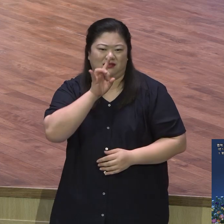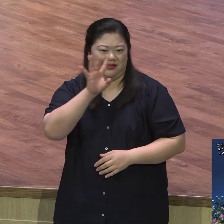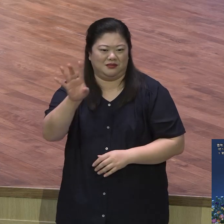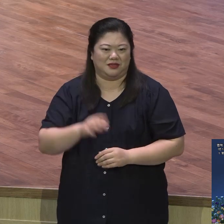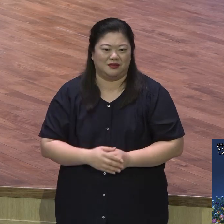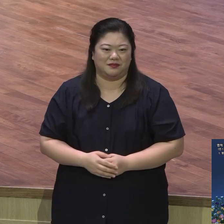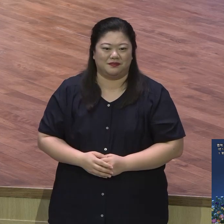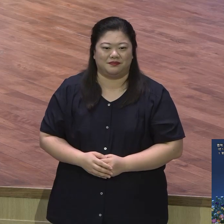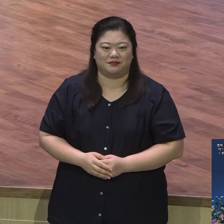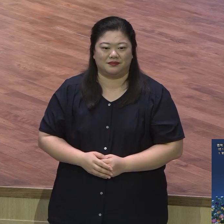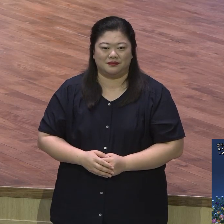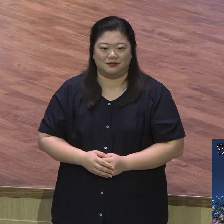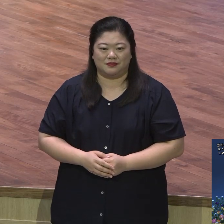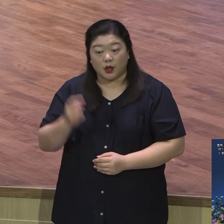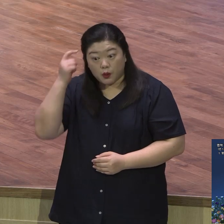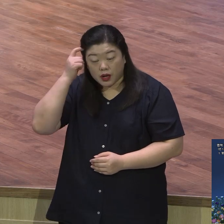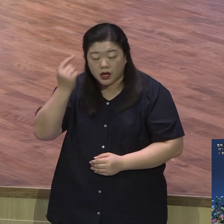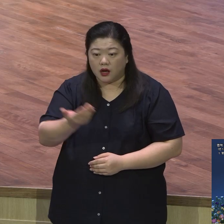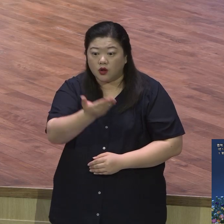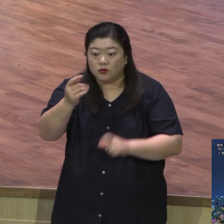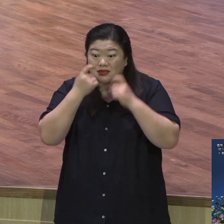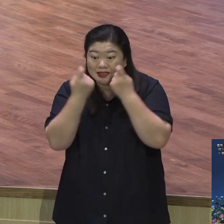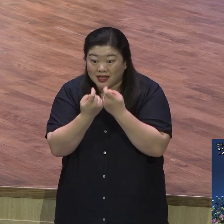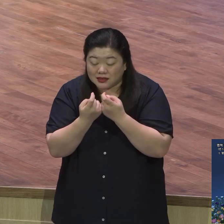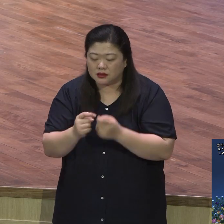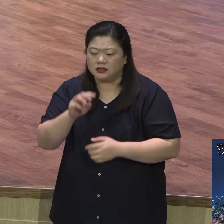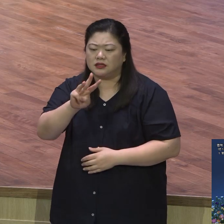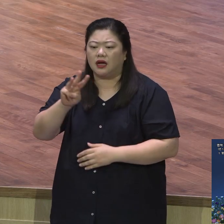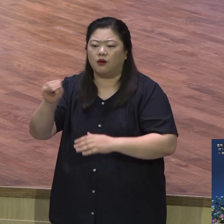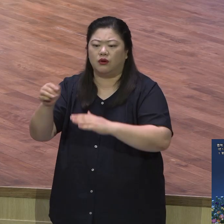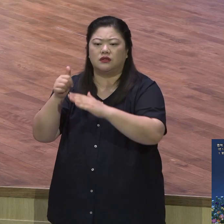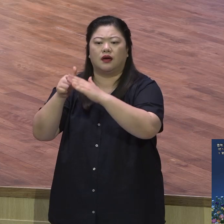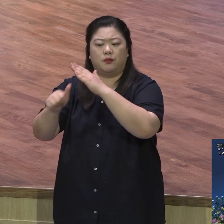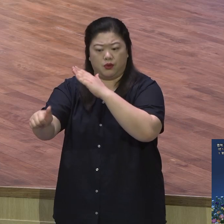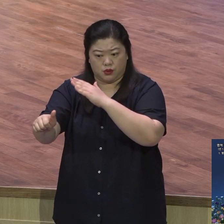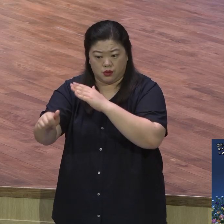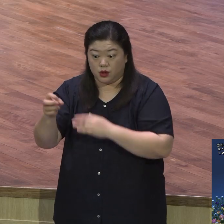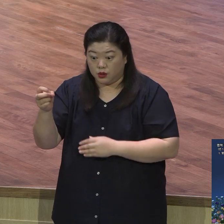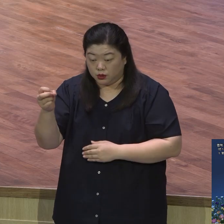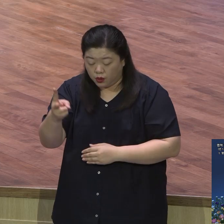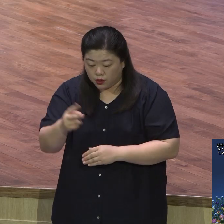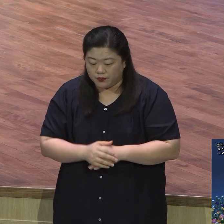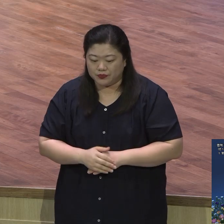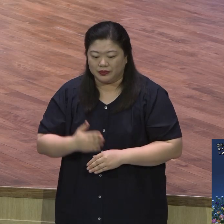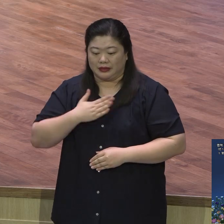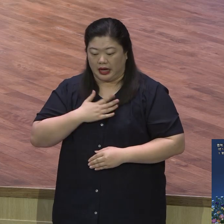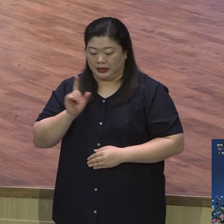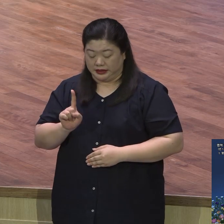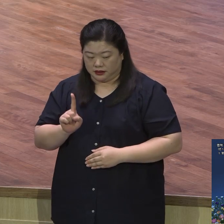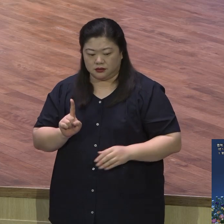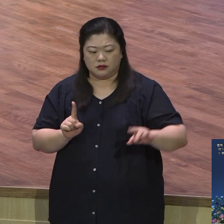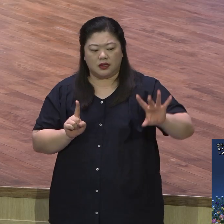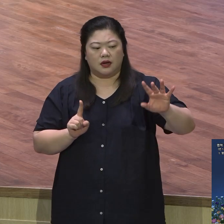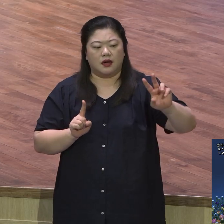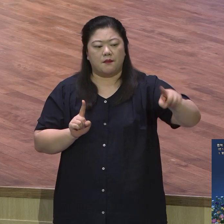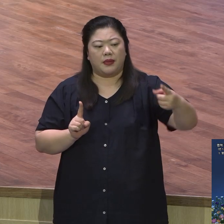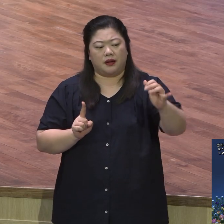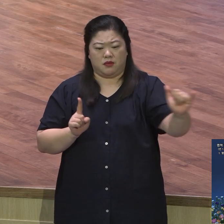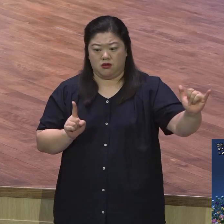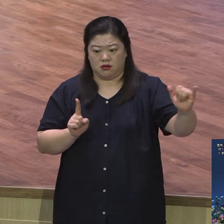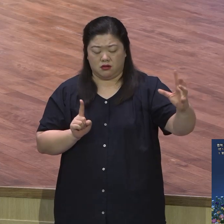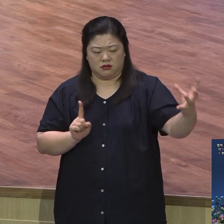여운교회의 모든 성도들은 영적 일당백 용사다. 일당백이다. 그래서 우리 부르셨고요. 저는